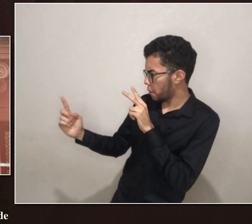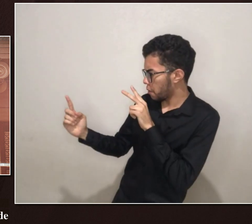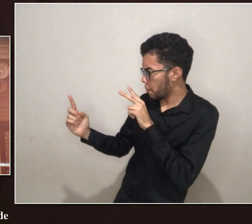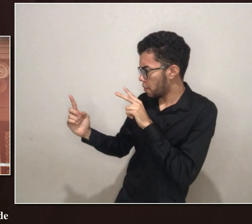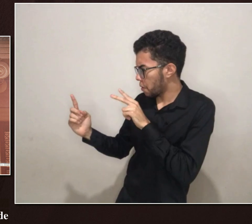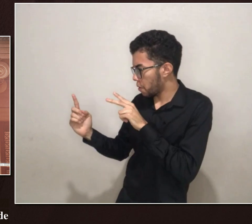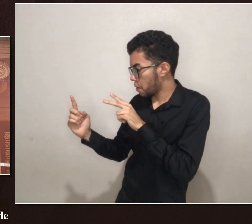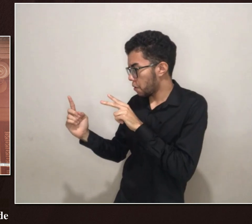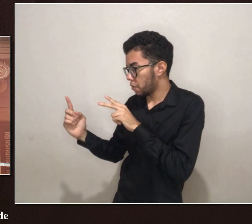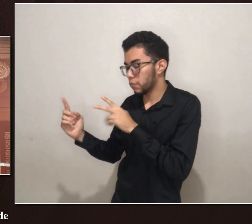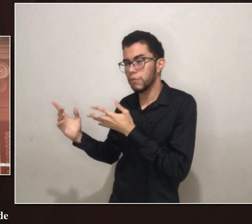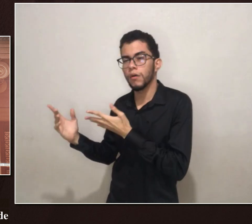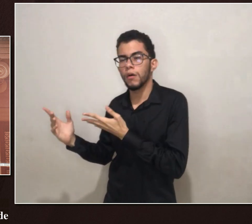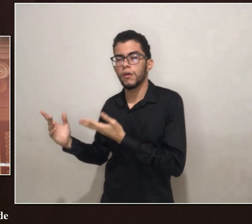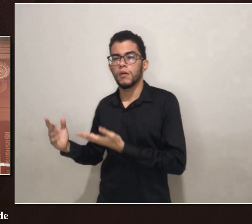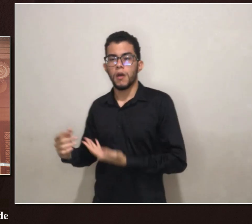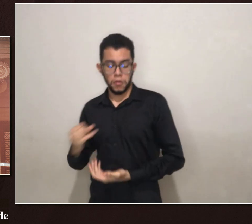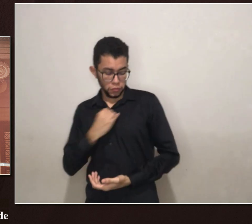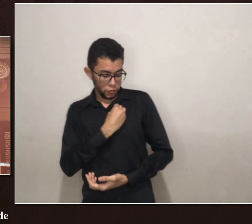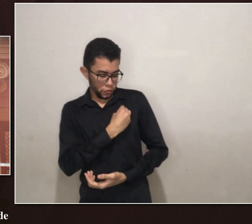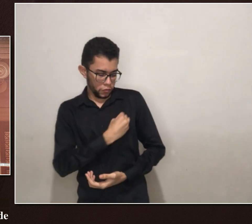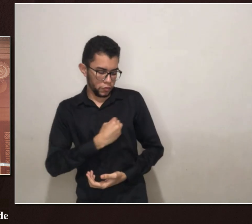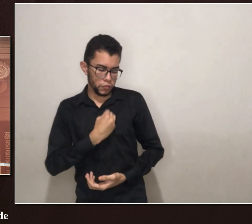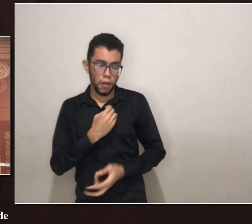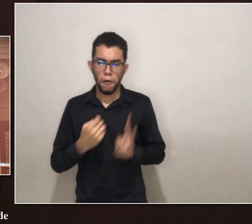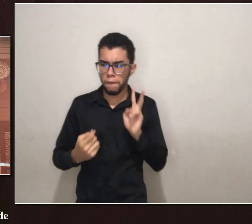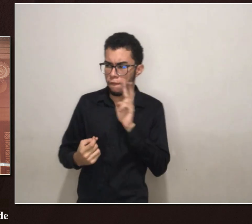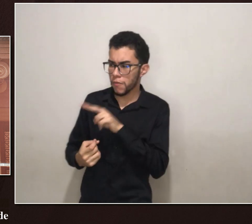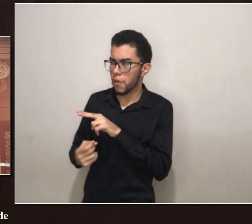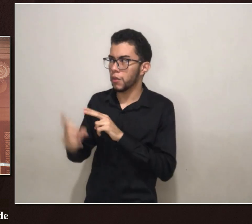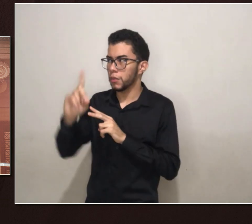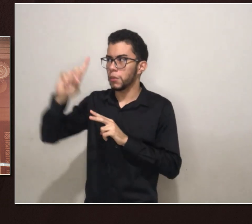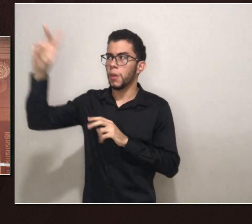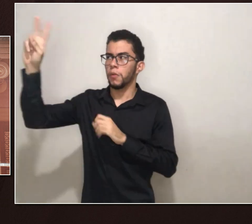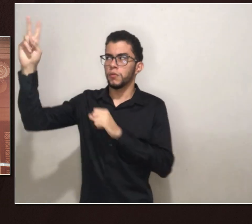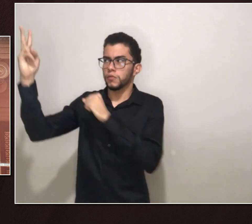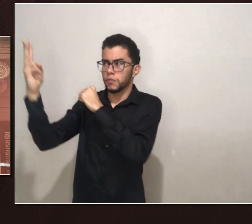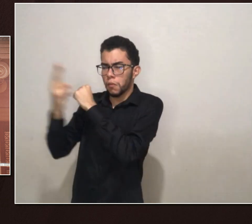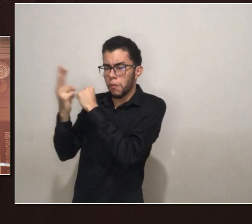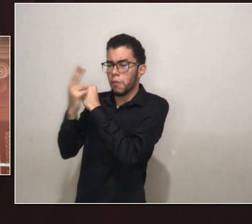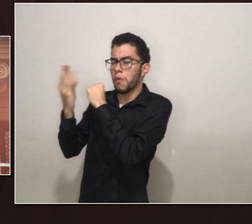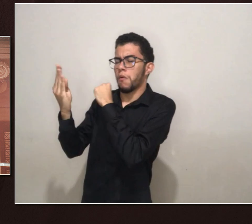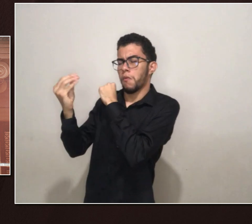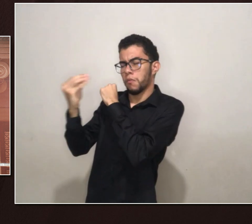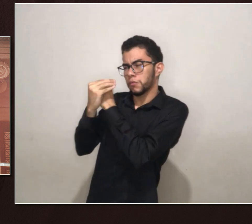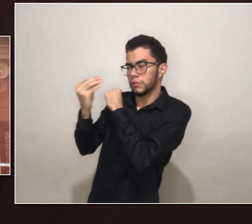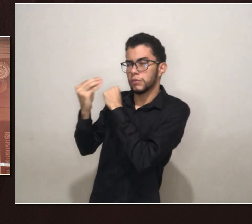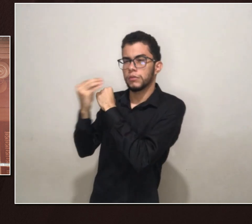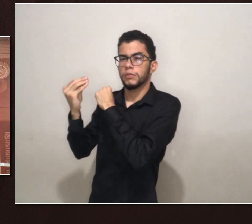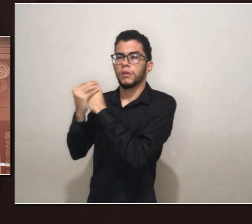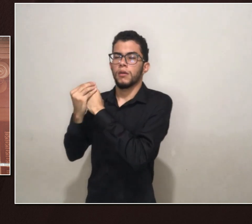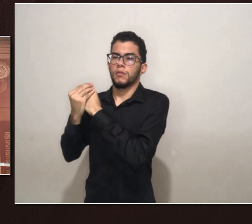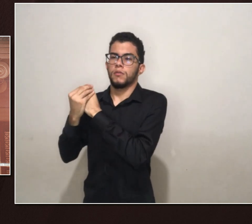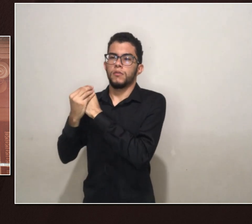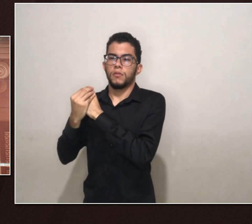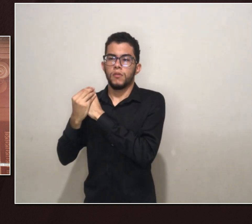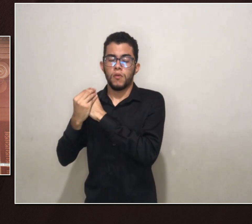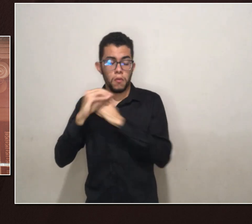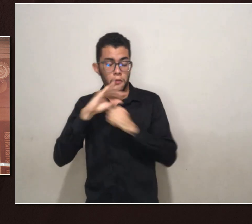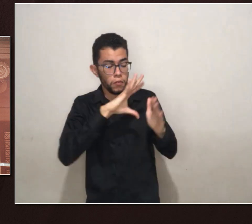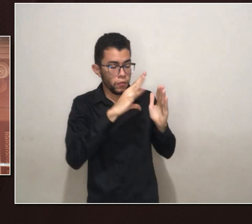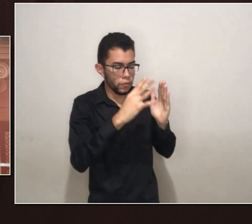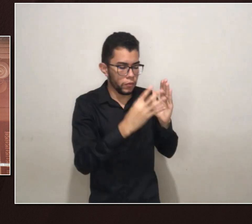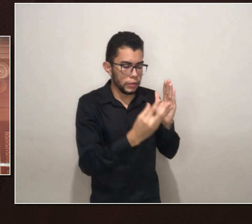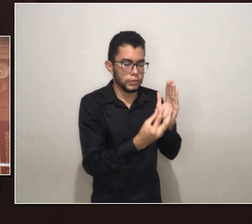o cuidado que Deus tem, o cuidado que Jesus tem para com a sua igreja, né? Principalmente